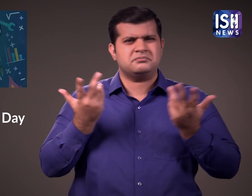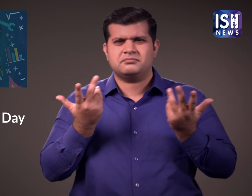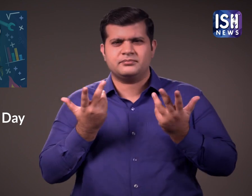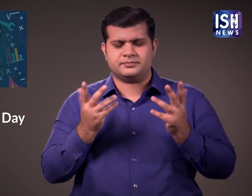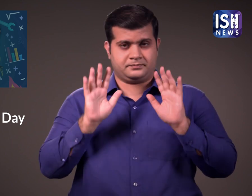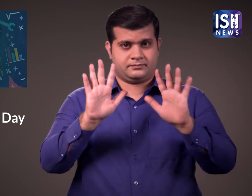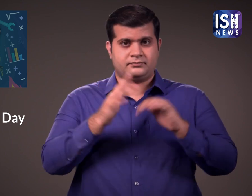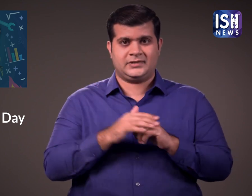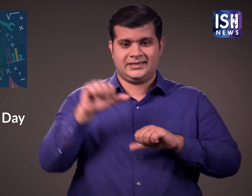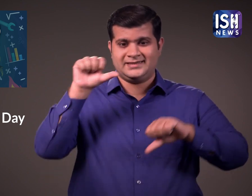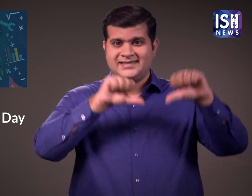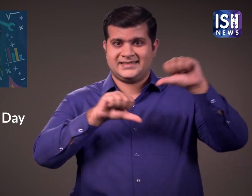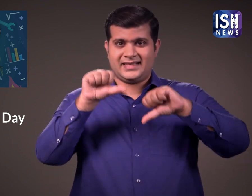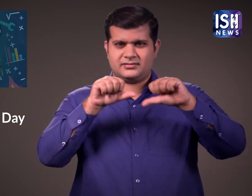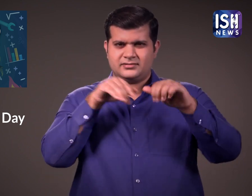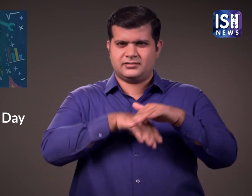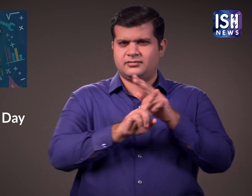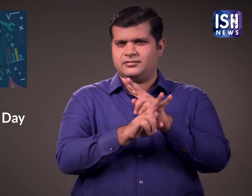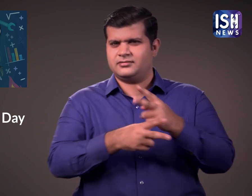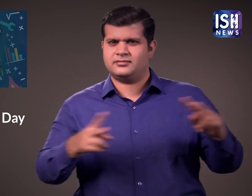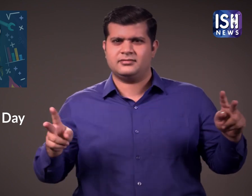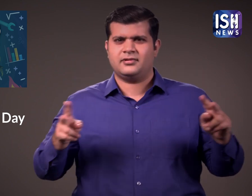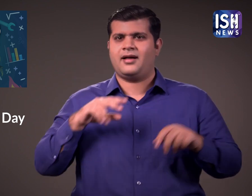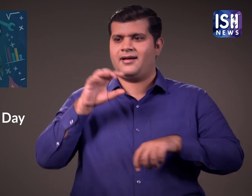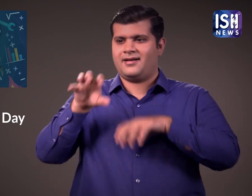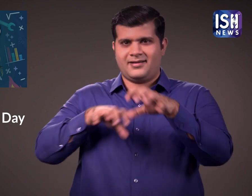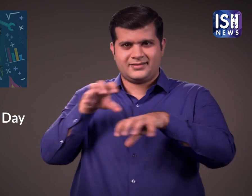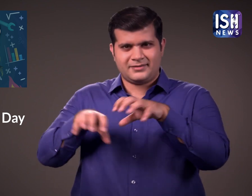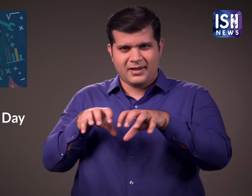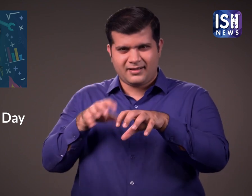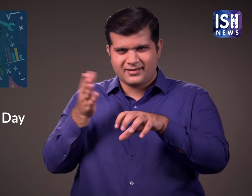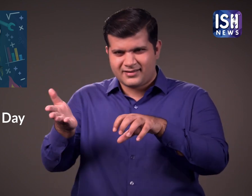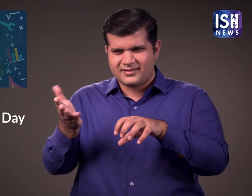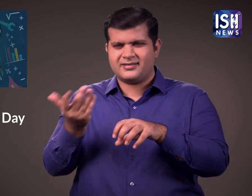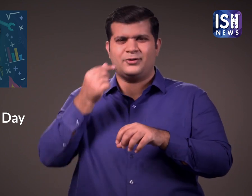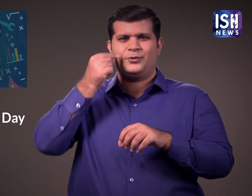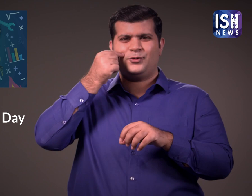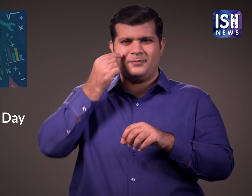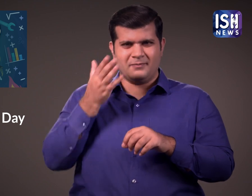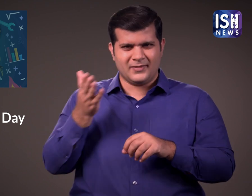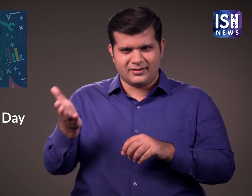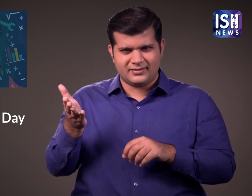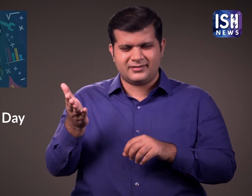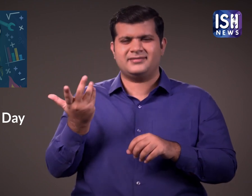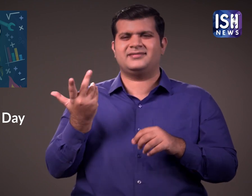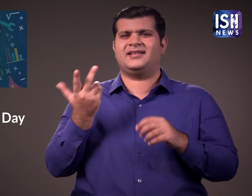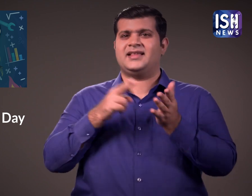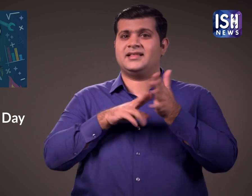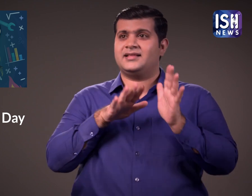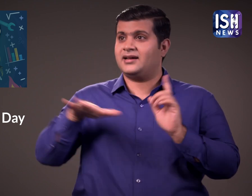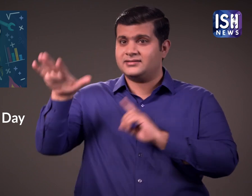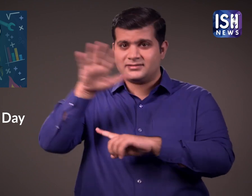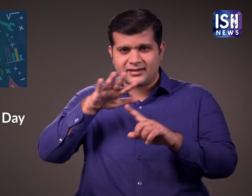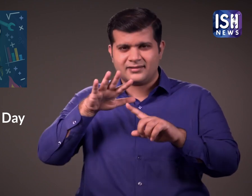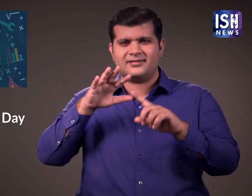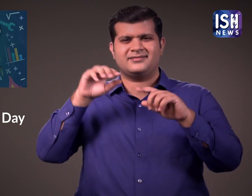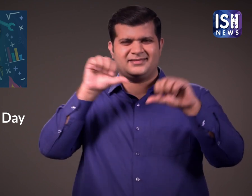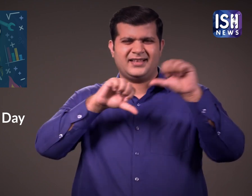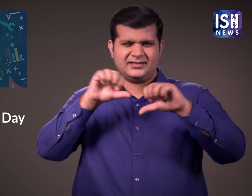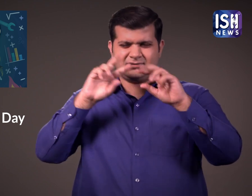विज्ञान में प्राणी विज्ञान, जीव विज्ञान, वनस्पती विज्ञान, जैसे विभिन शेत्र हैं, जो प्राकृती का